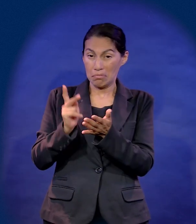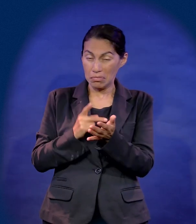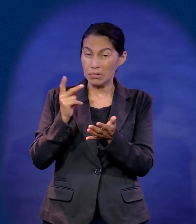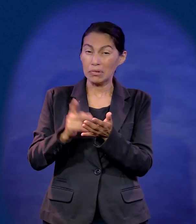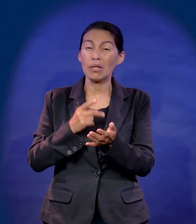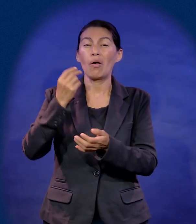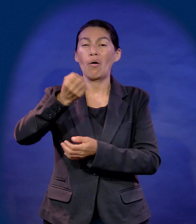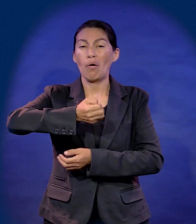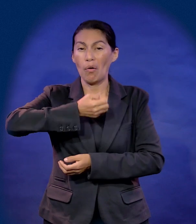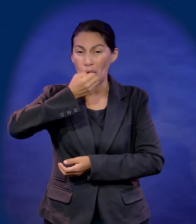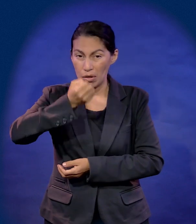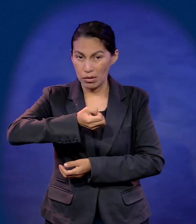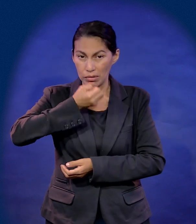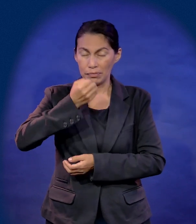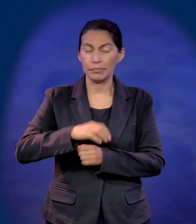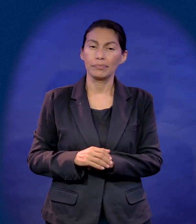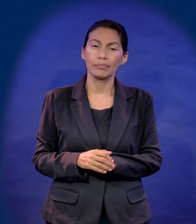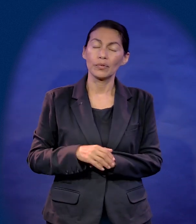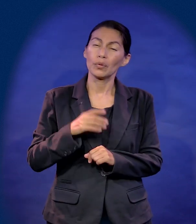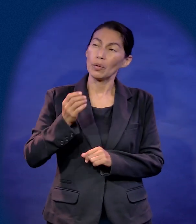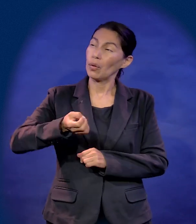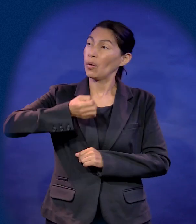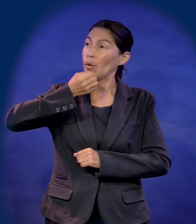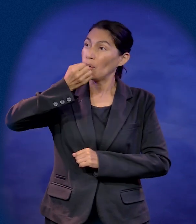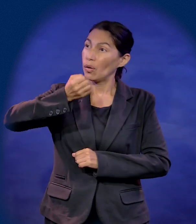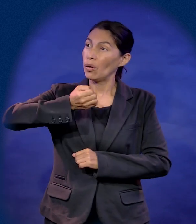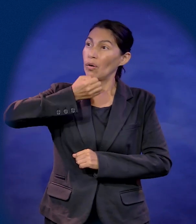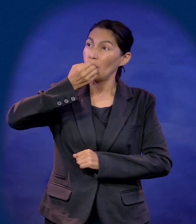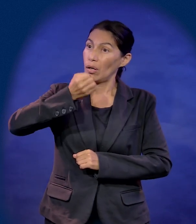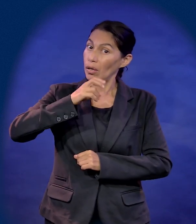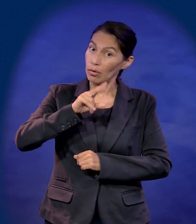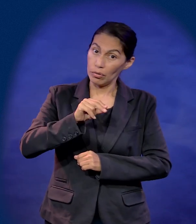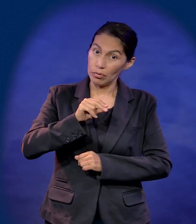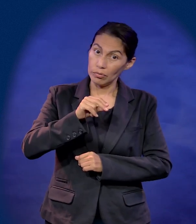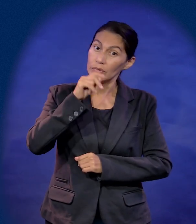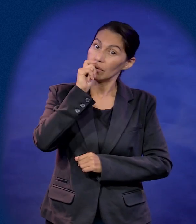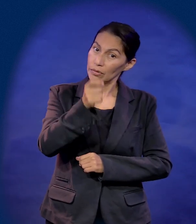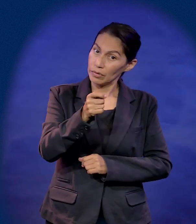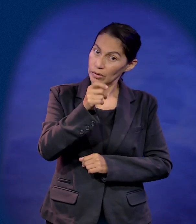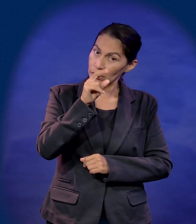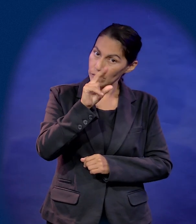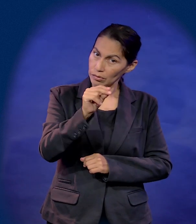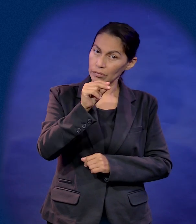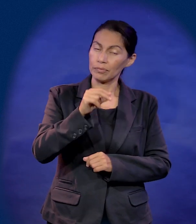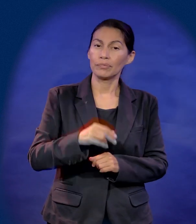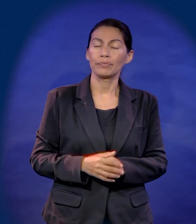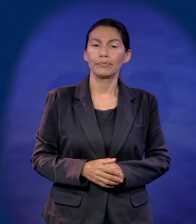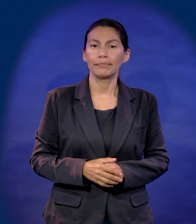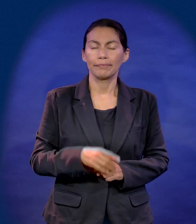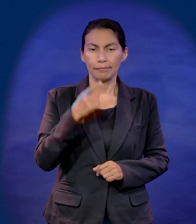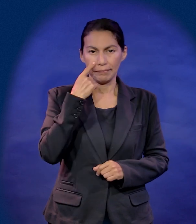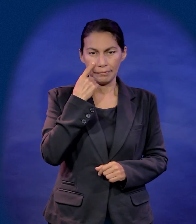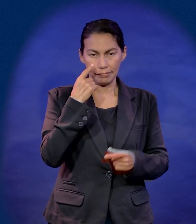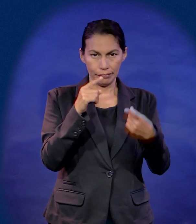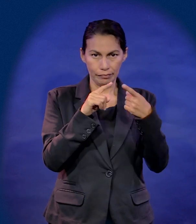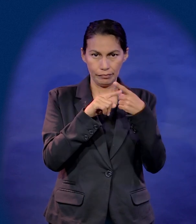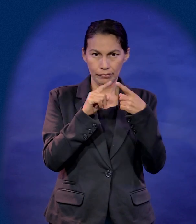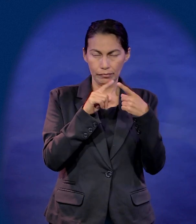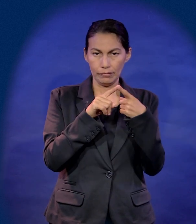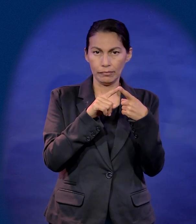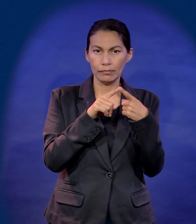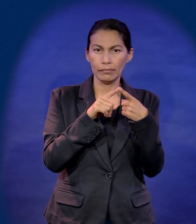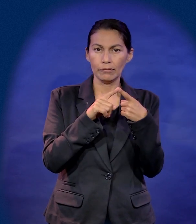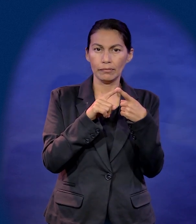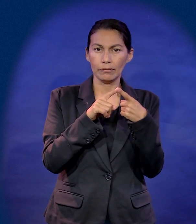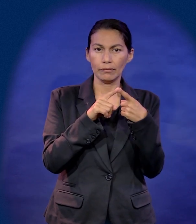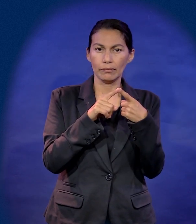estás orando y orando y orando y orando, y es no. Ok. Entonces, este es el